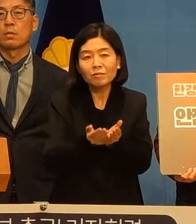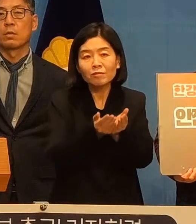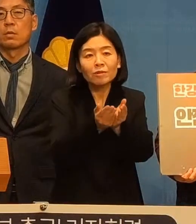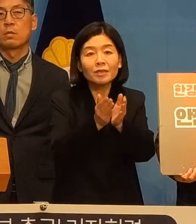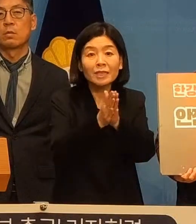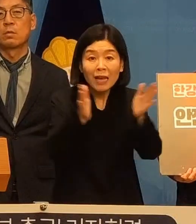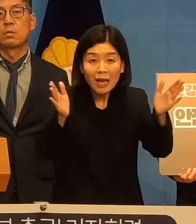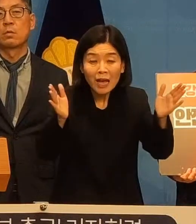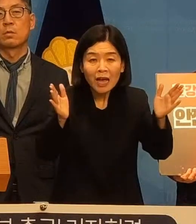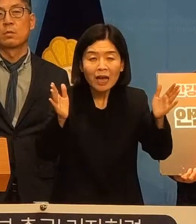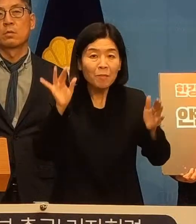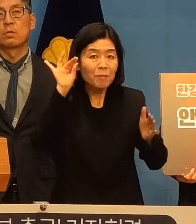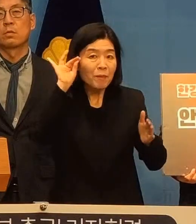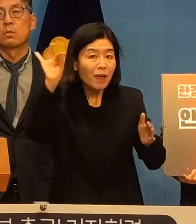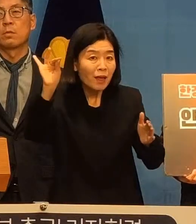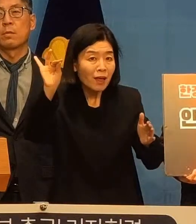시민들께